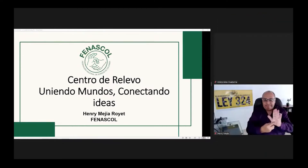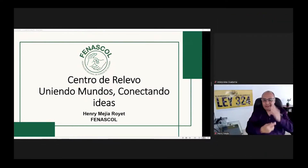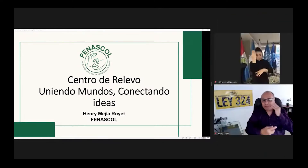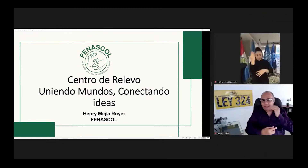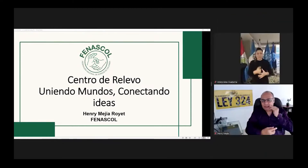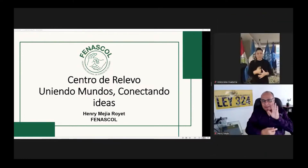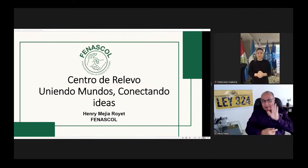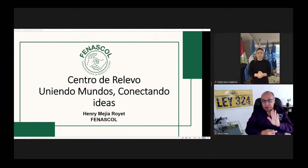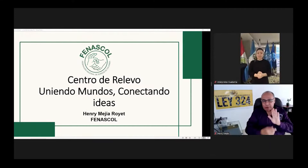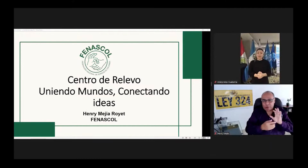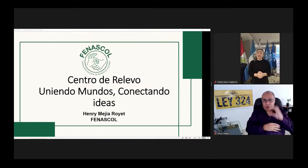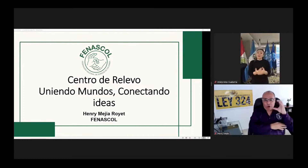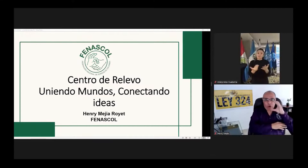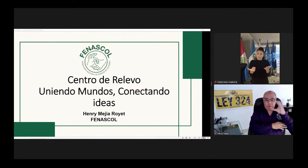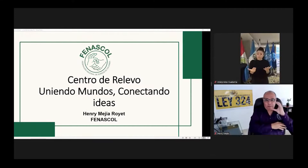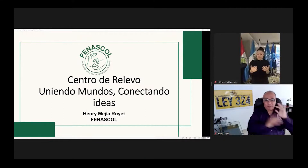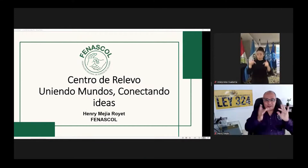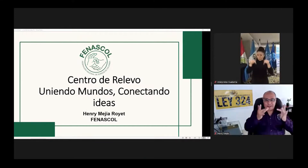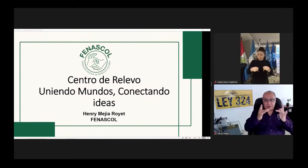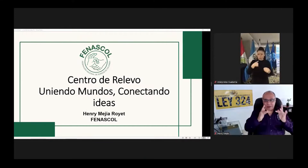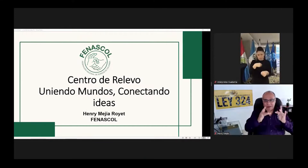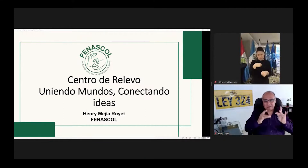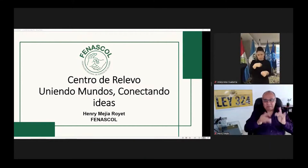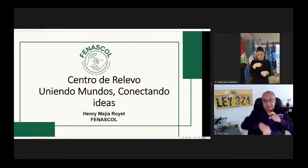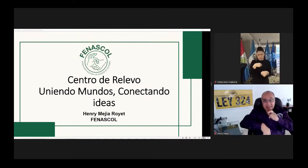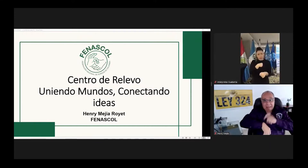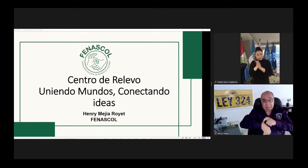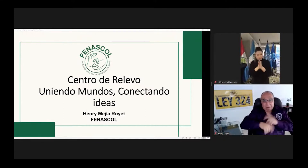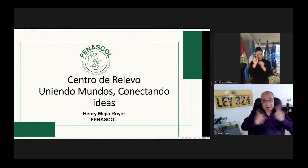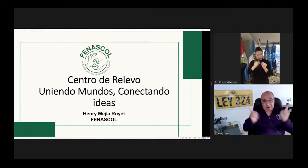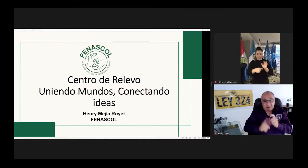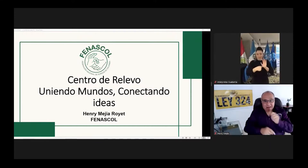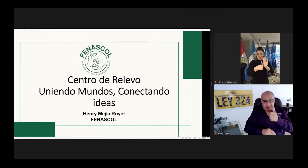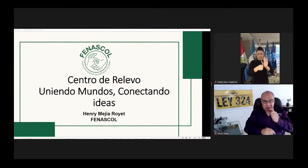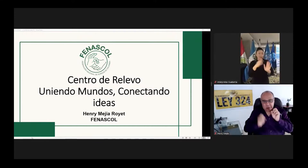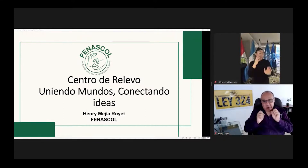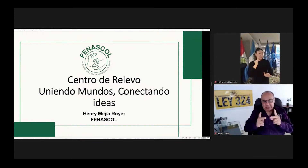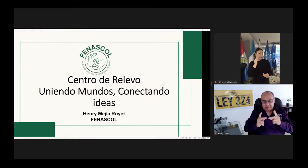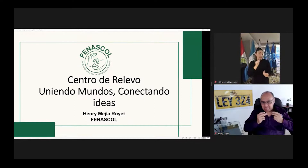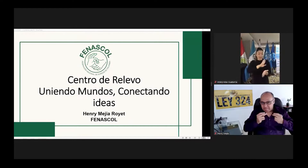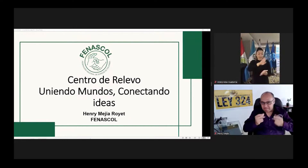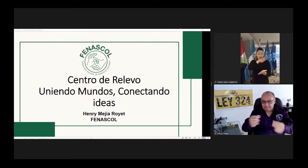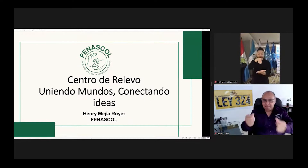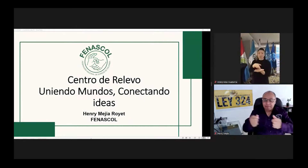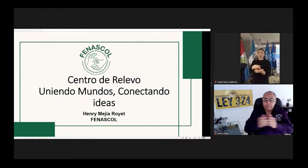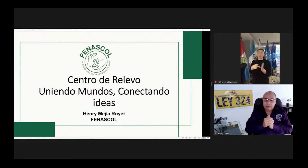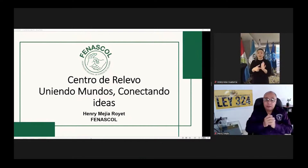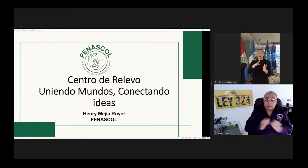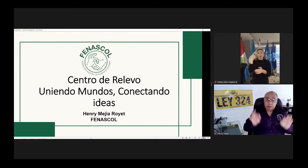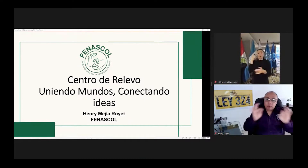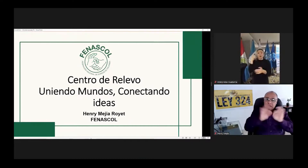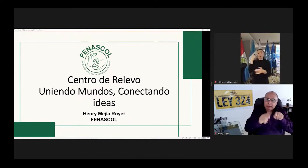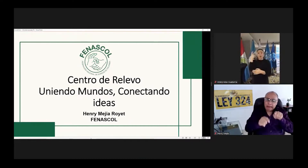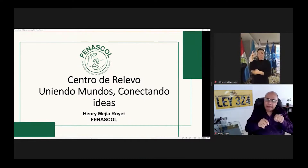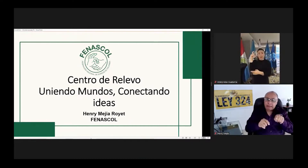Y bueno, hoy quiero aprovechar para mostrar la experiencia del Centro de Relevo en Colombia. Haré lo posible por hacerla